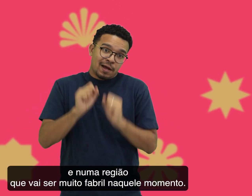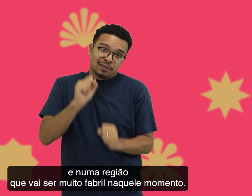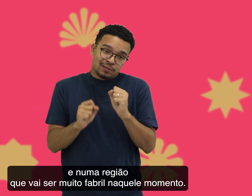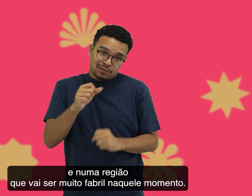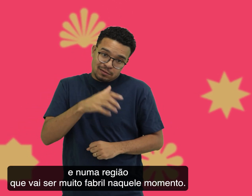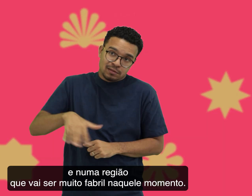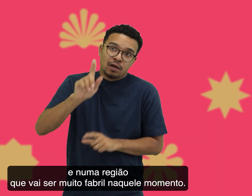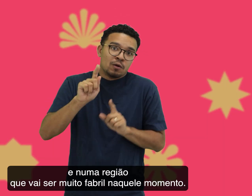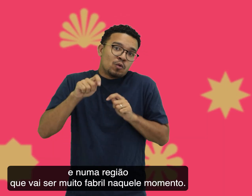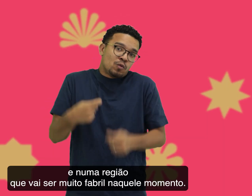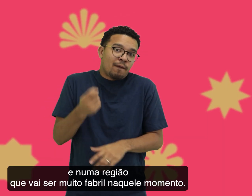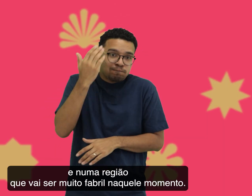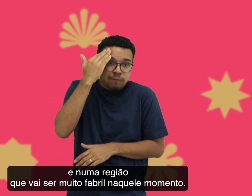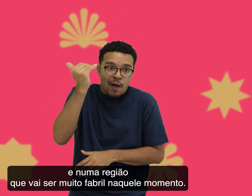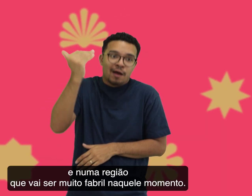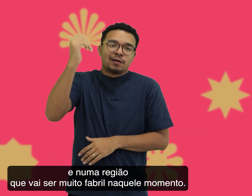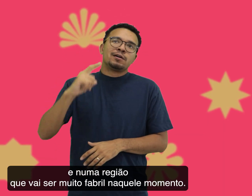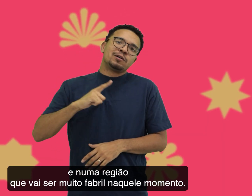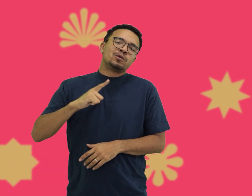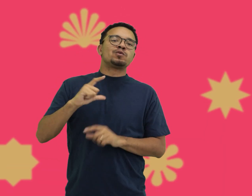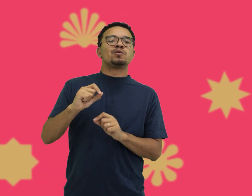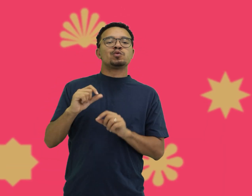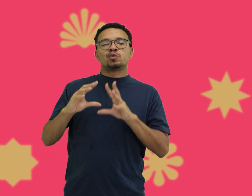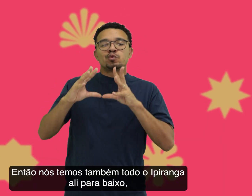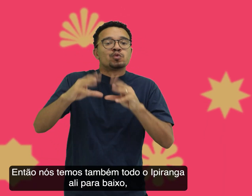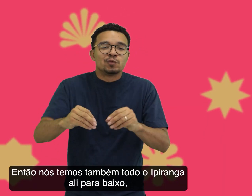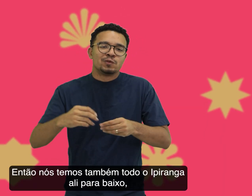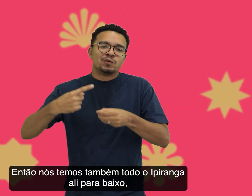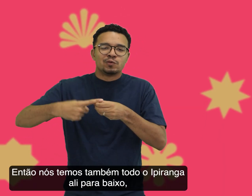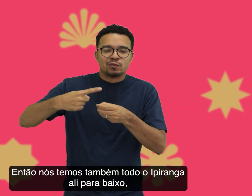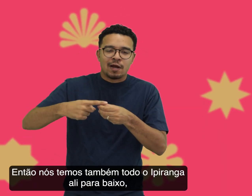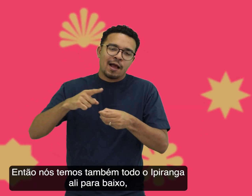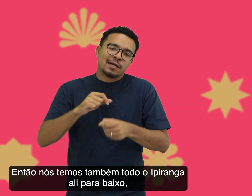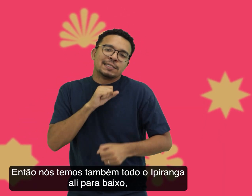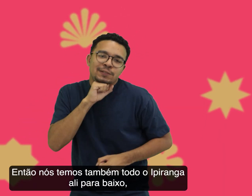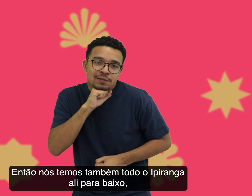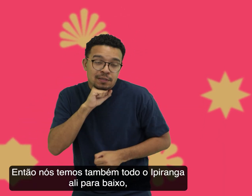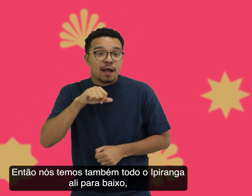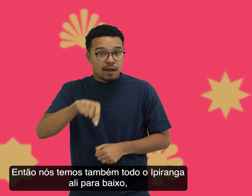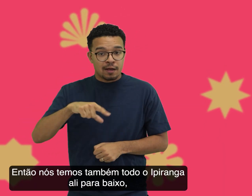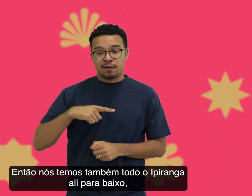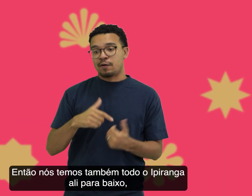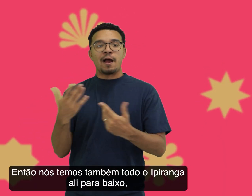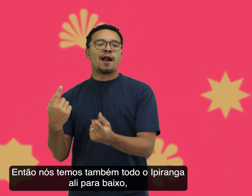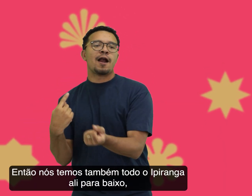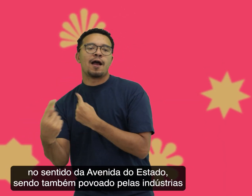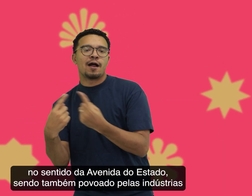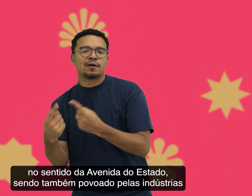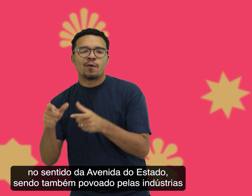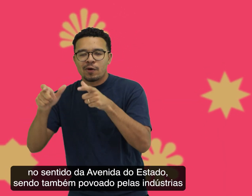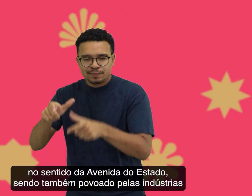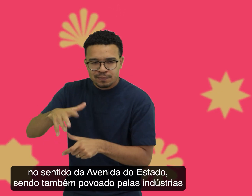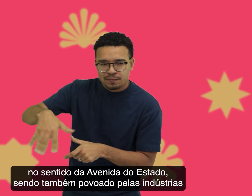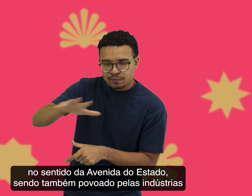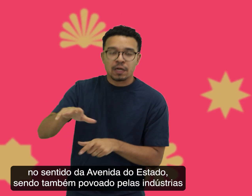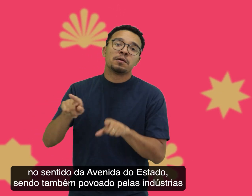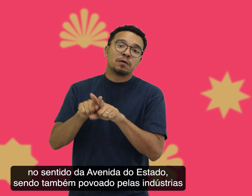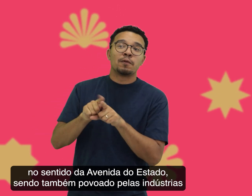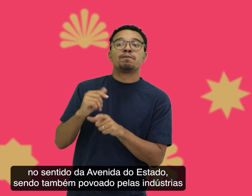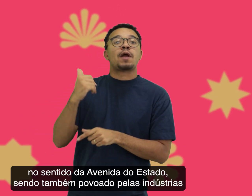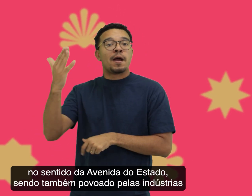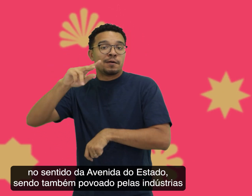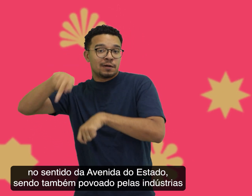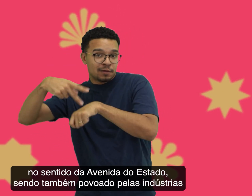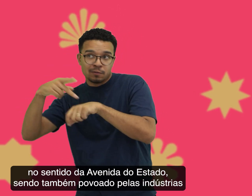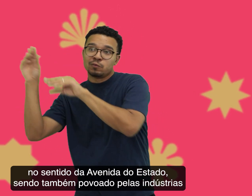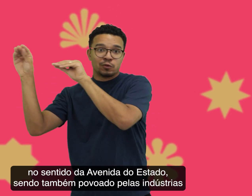também e numa região que vai ser muito fabril naquele momento, né? Então, nós temos também todo o Ipiranga ali para baixo, no sentido